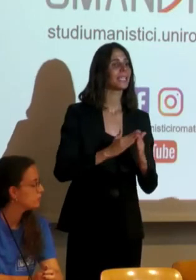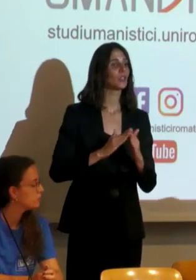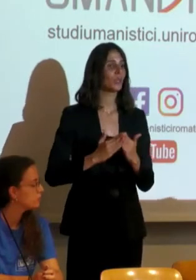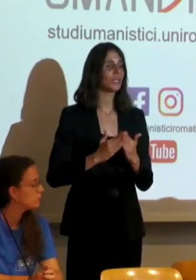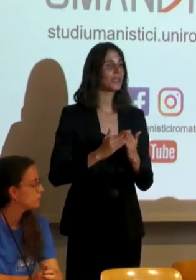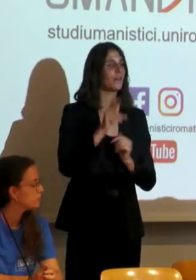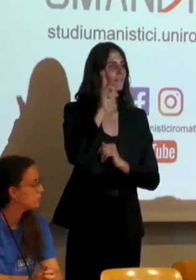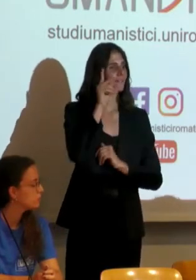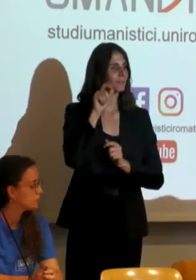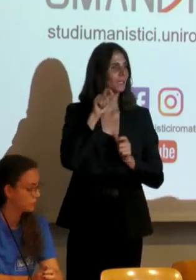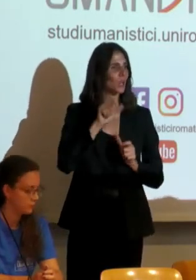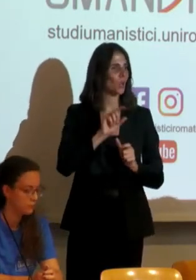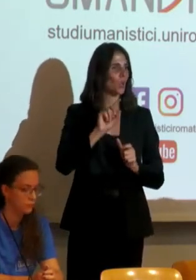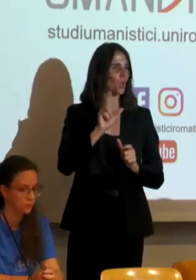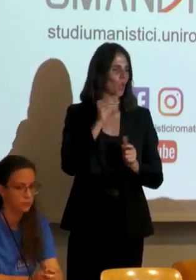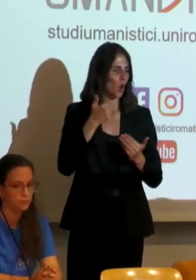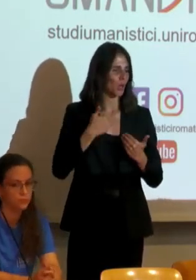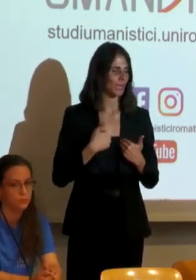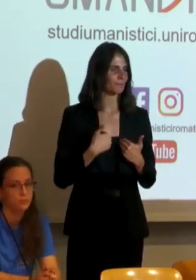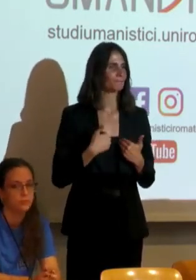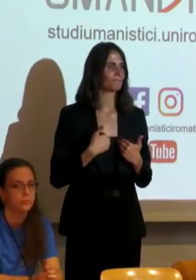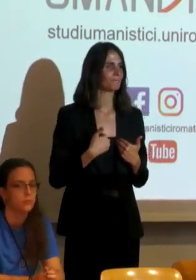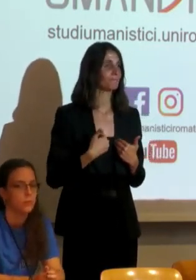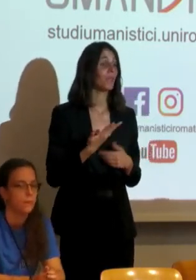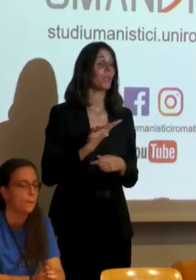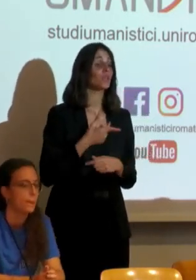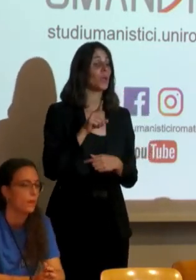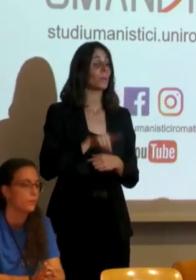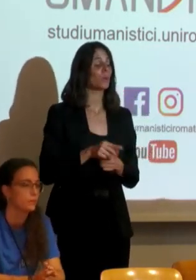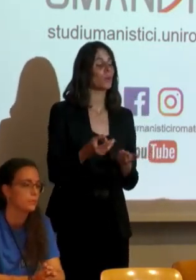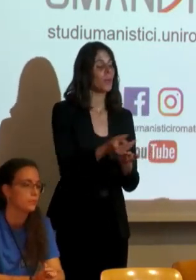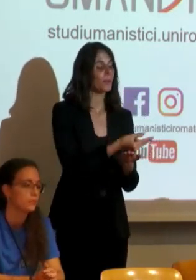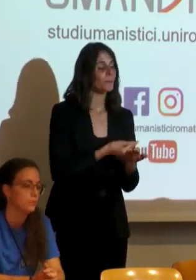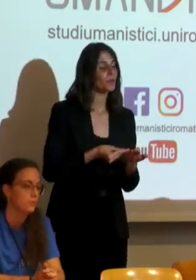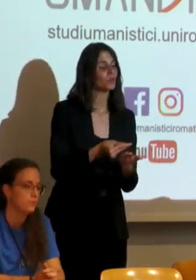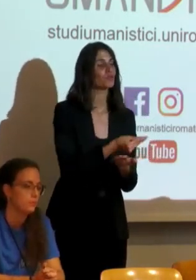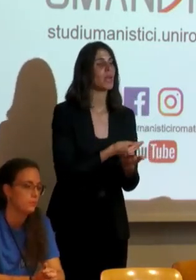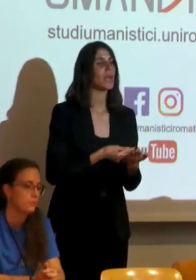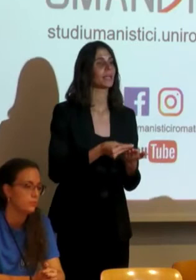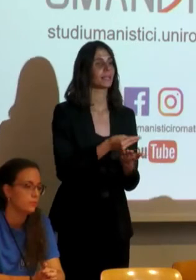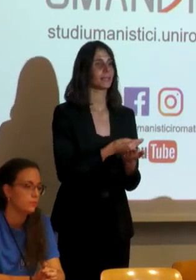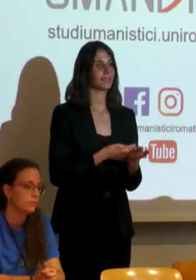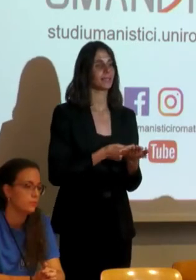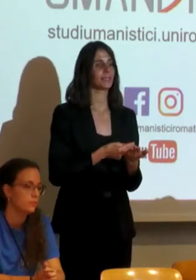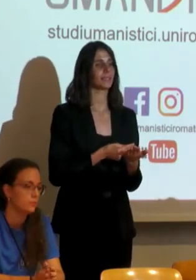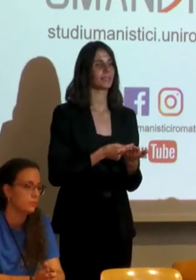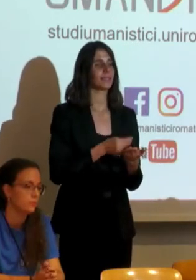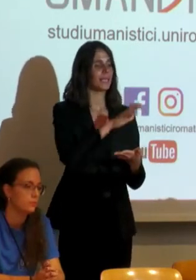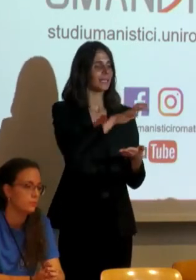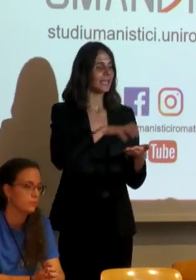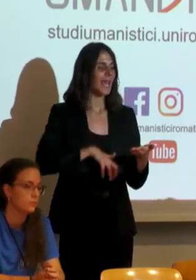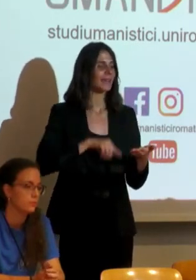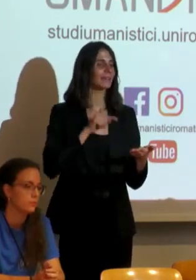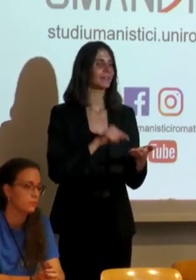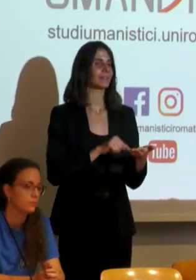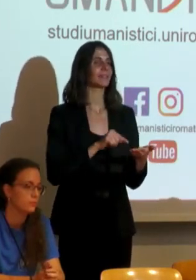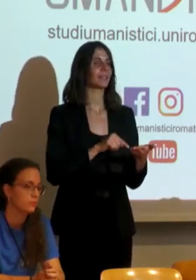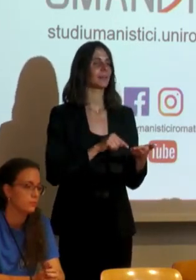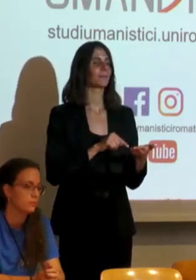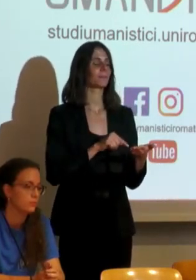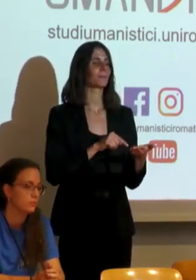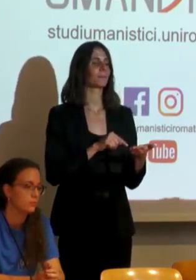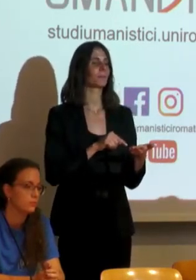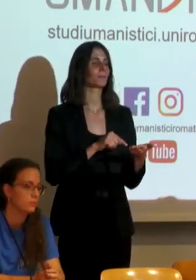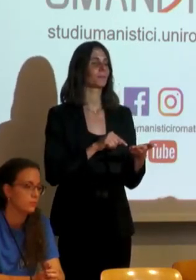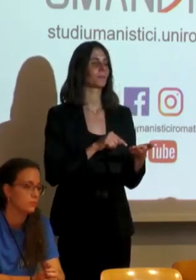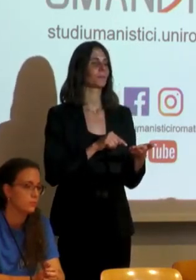su noi donne. Ancora abbiamo anche progetti di trattamento automatico dei testi, quindi svolti